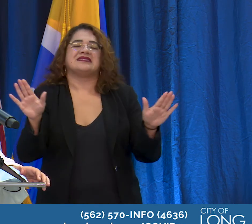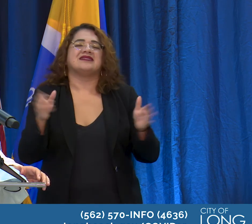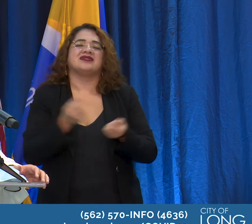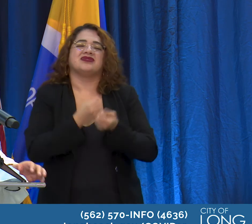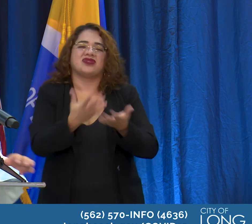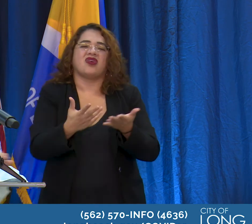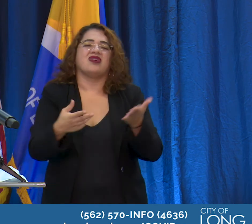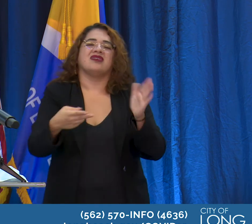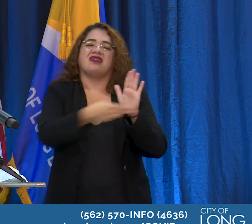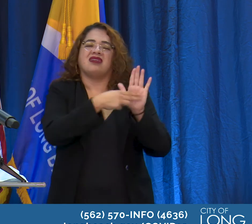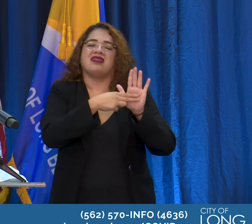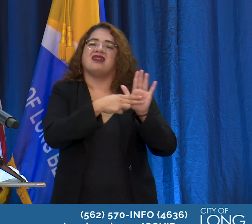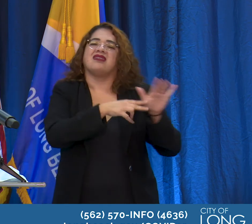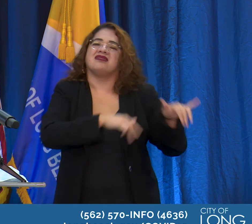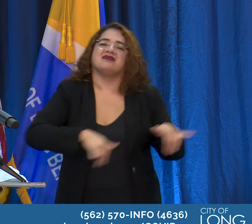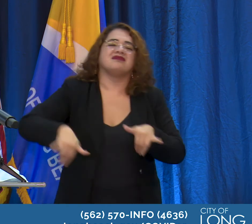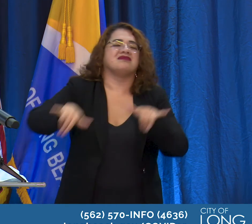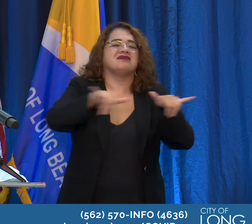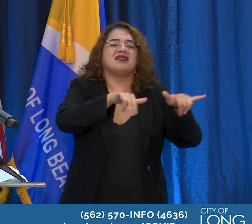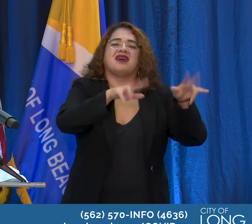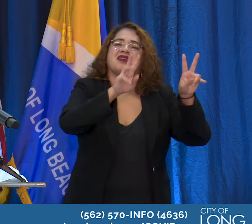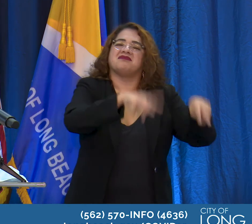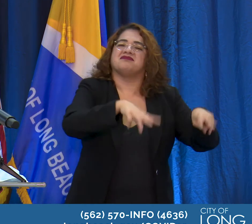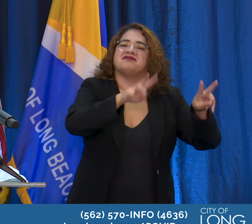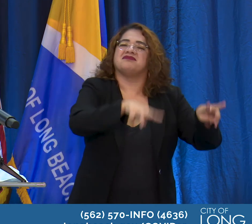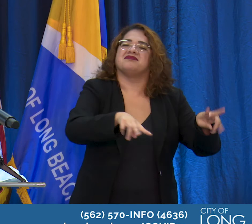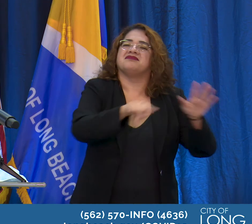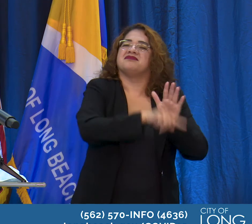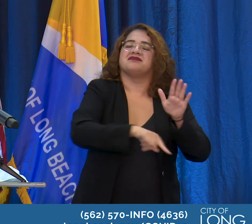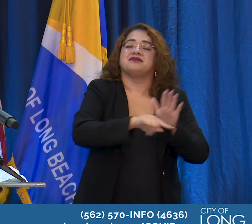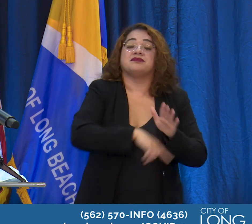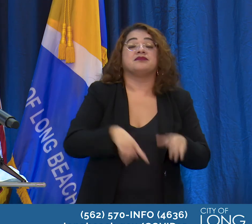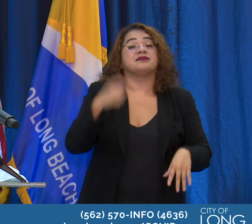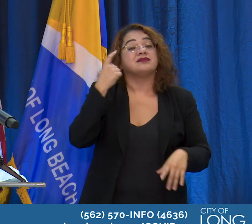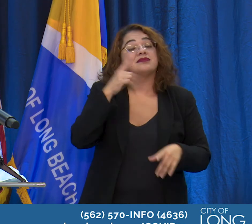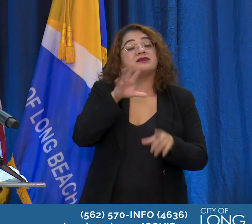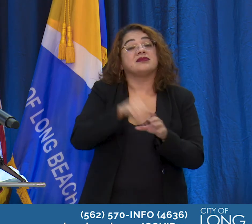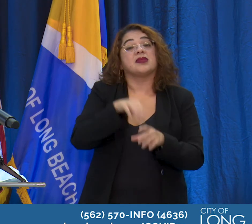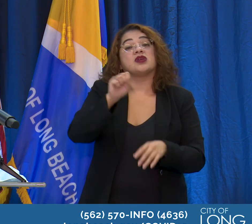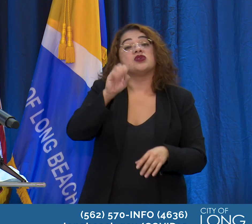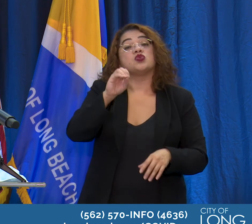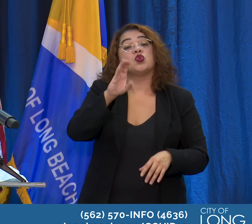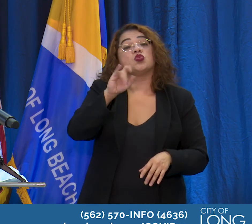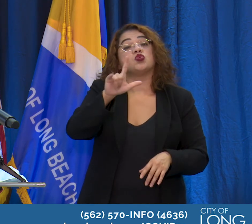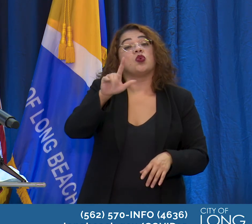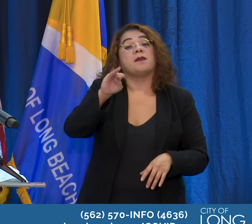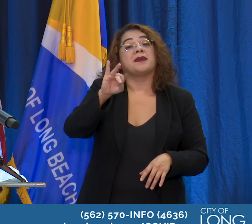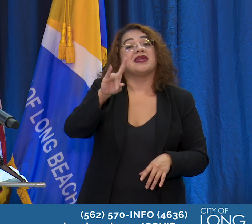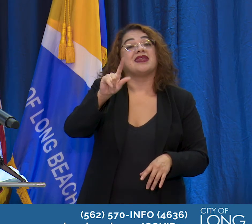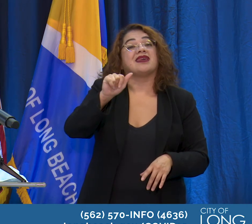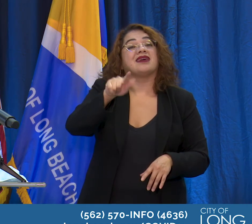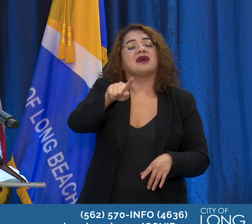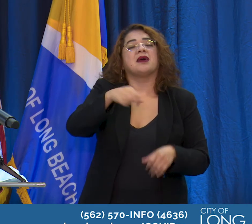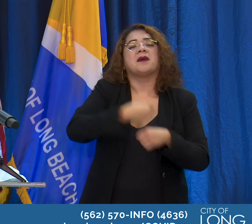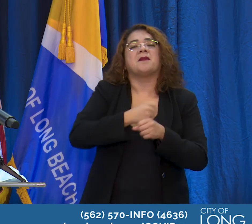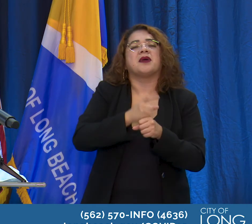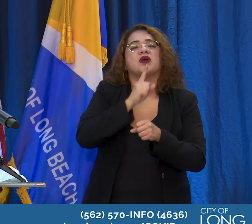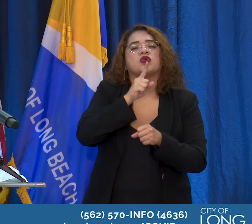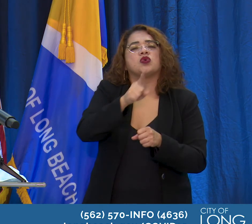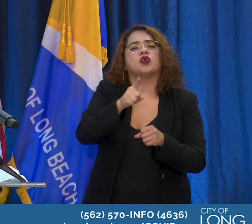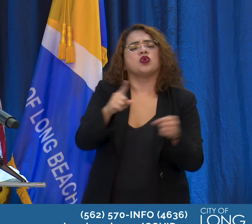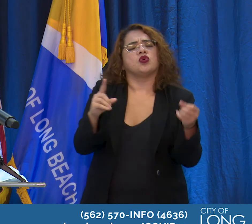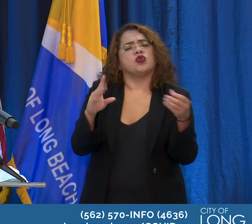y declaraciones negativas, incluidas las de las redes sociales, asegurándose de que las imágenes utilizadas en